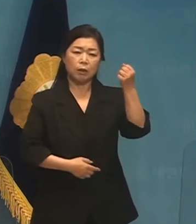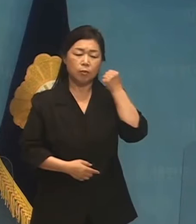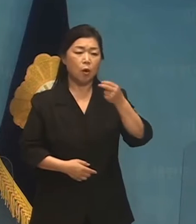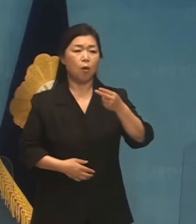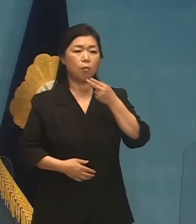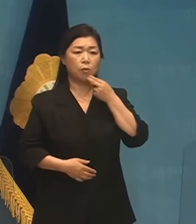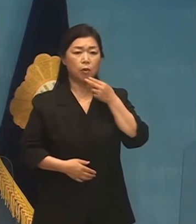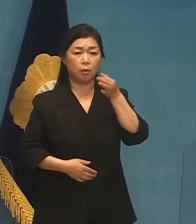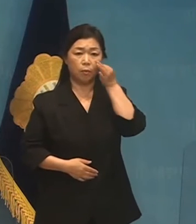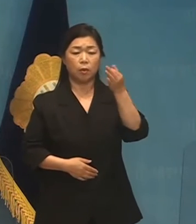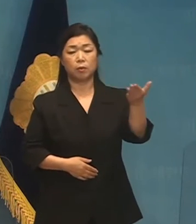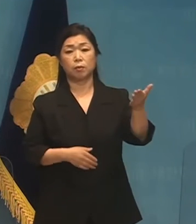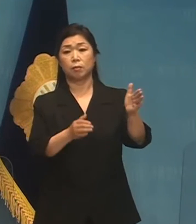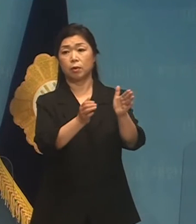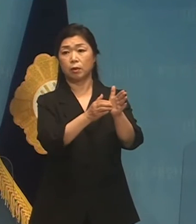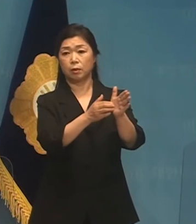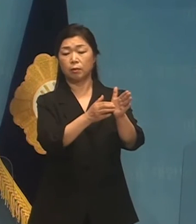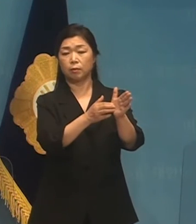한번 보여주었습니다.